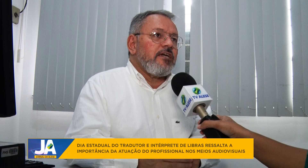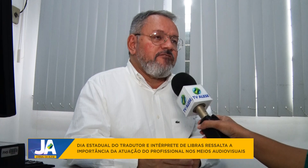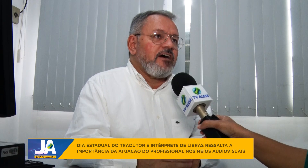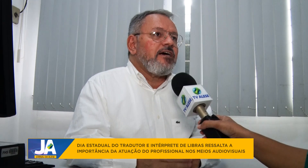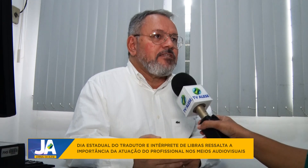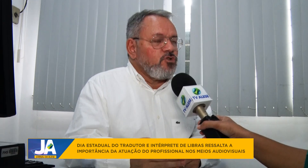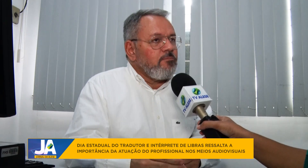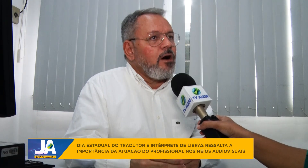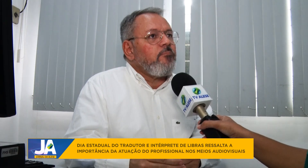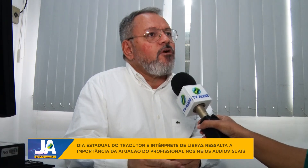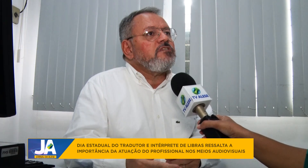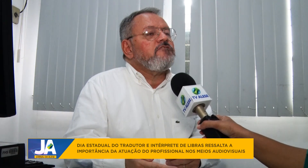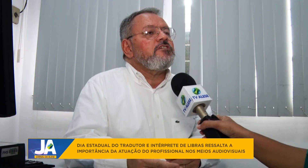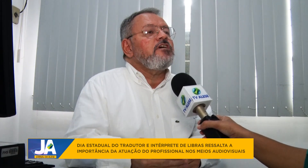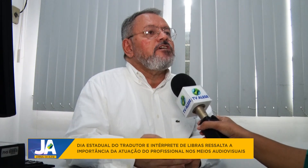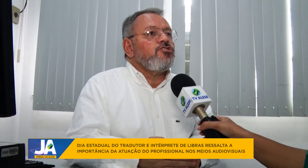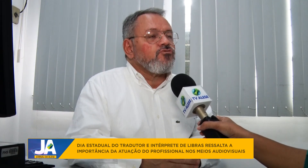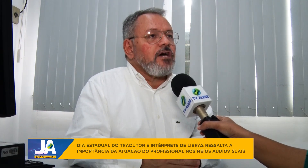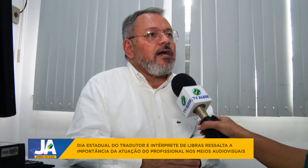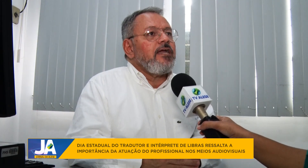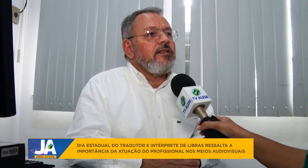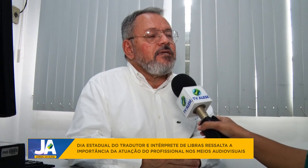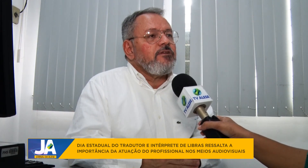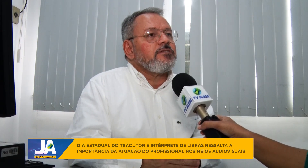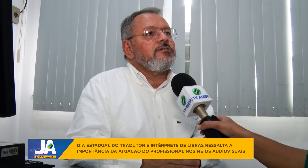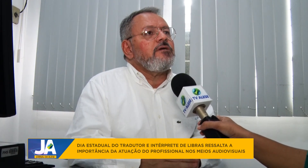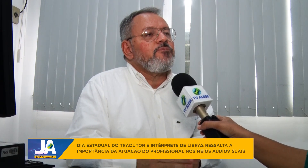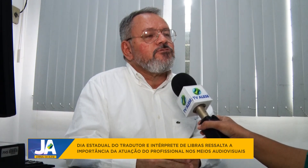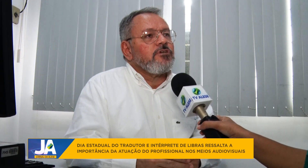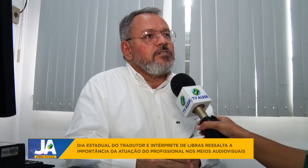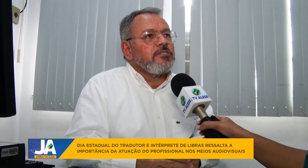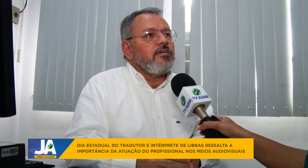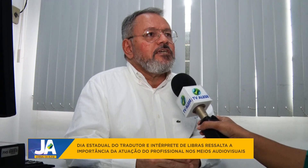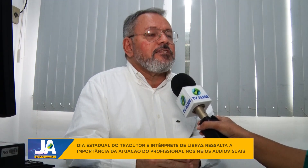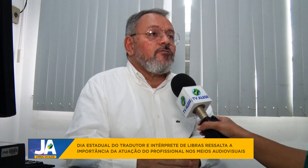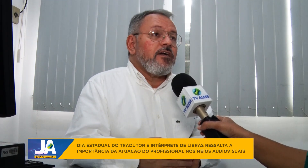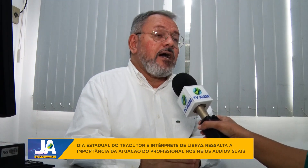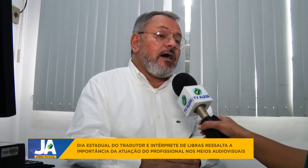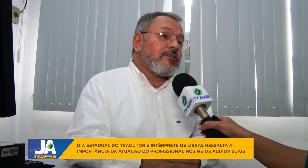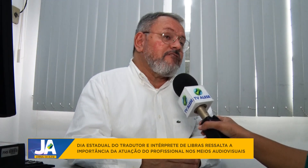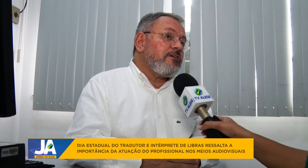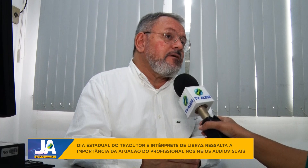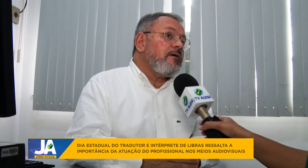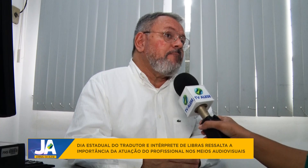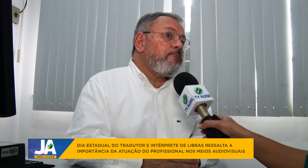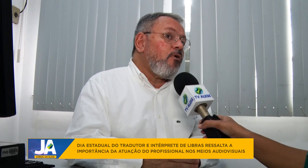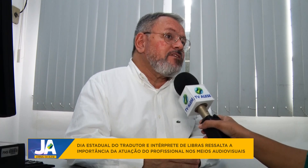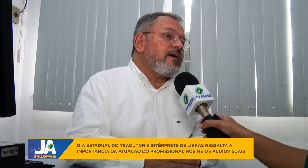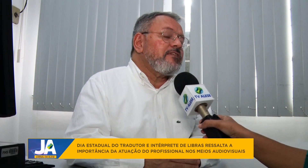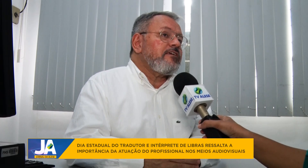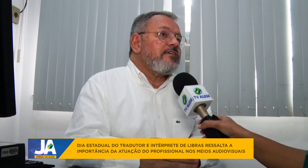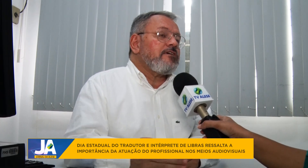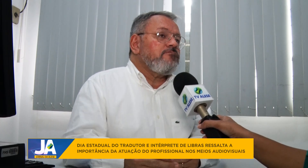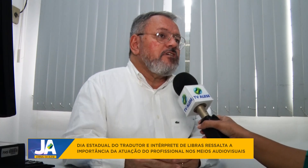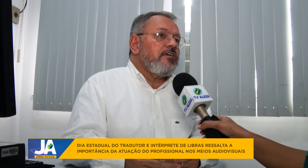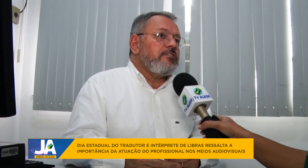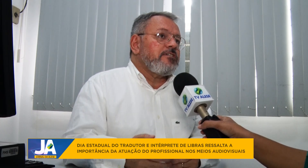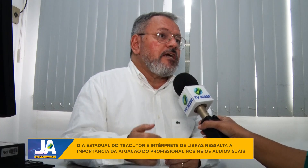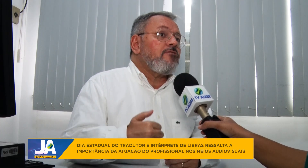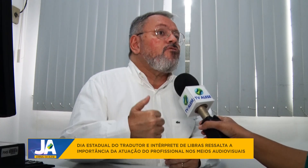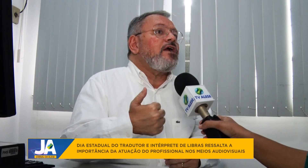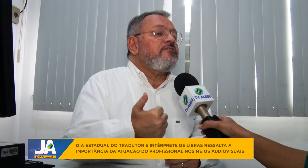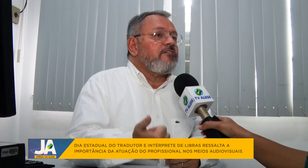pessoa que é falante normal pode vir estudar em libras e em português. Então a TV pode garantir essa